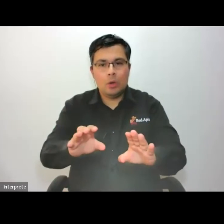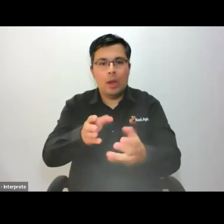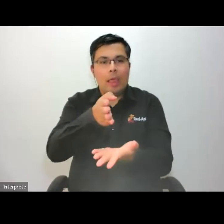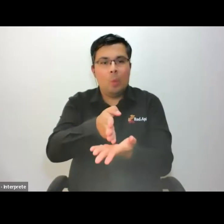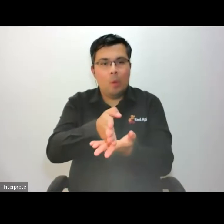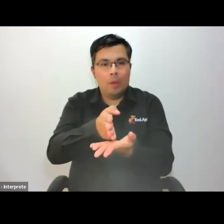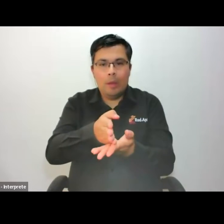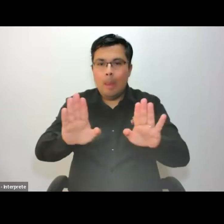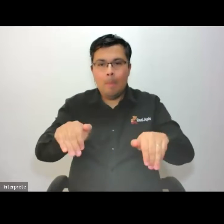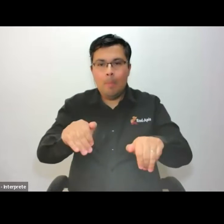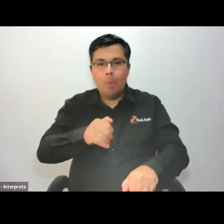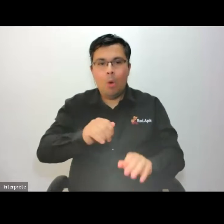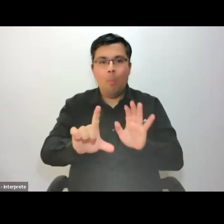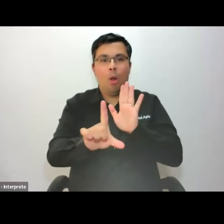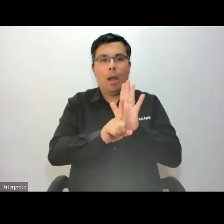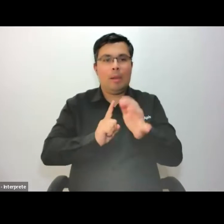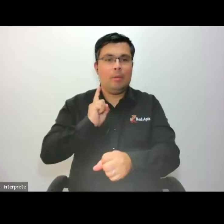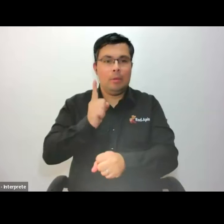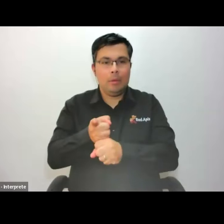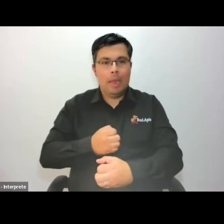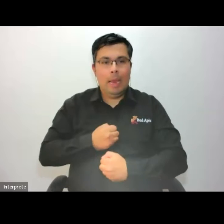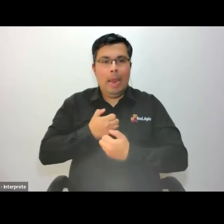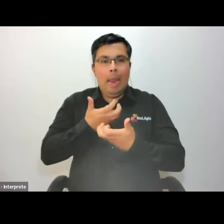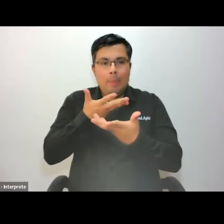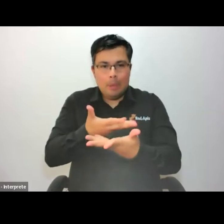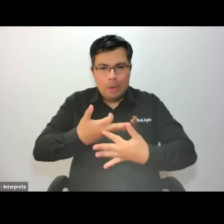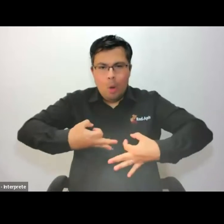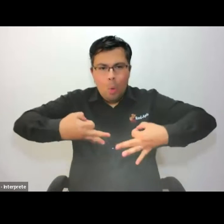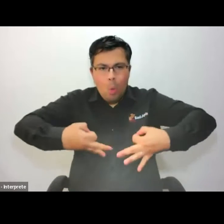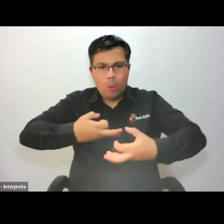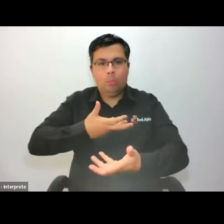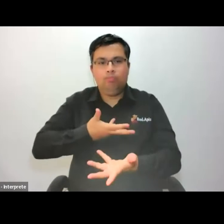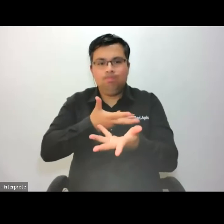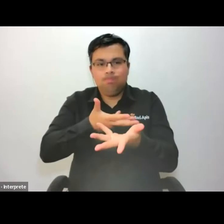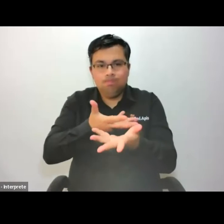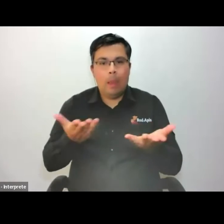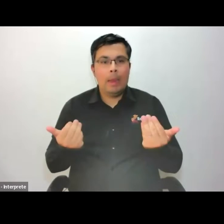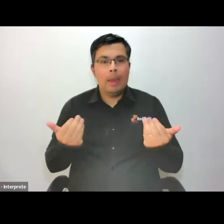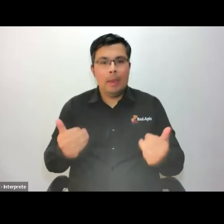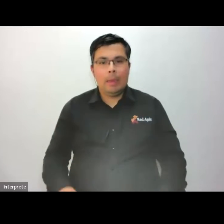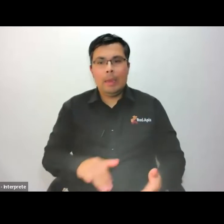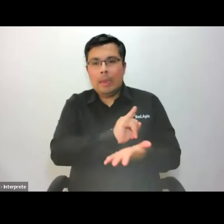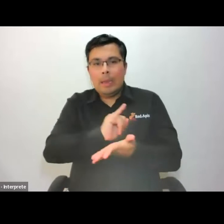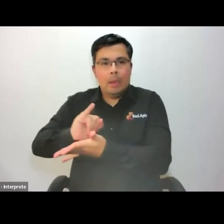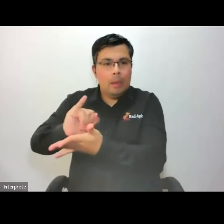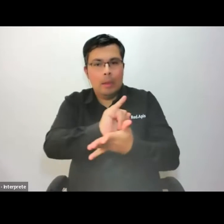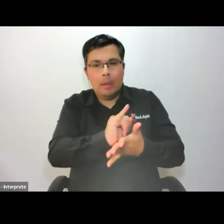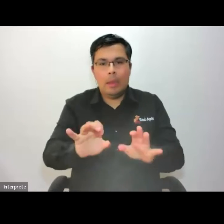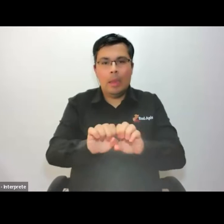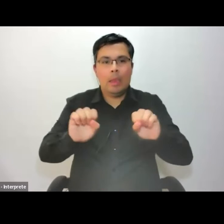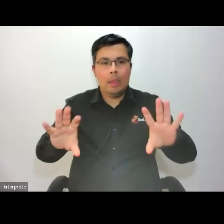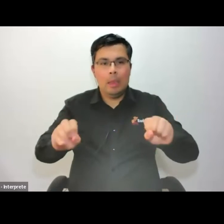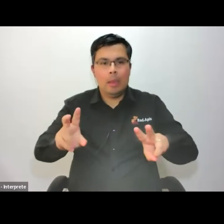expresar de manera explícita la necesidad de que las instituciones educativas hagan